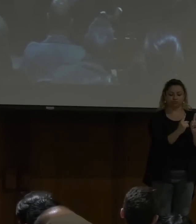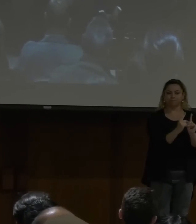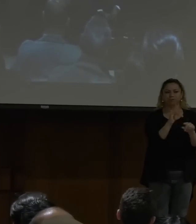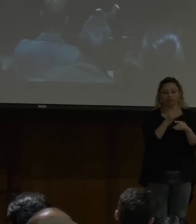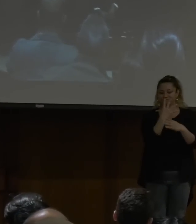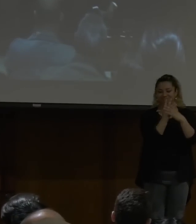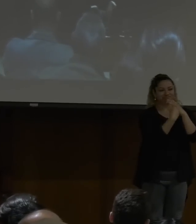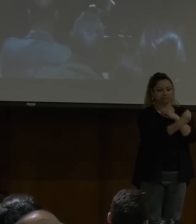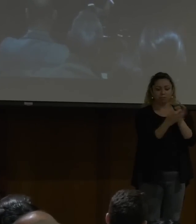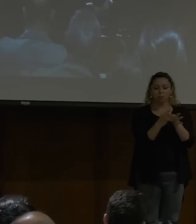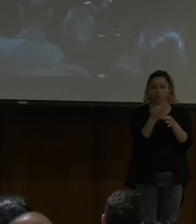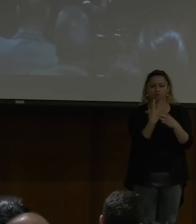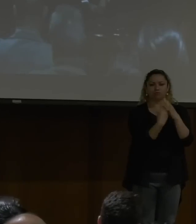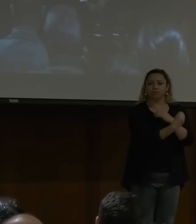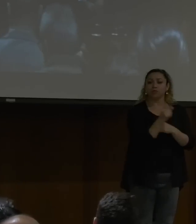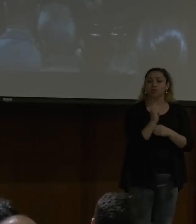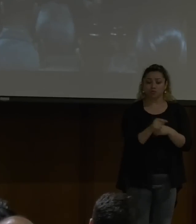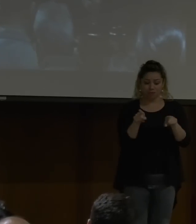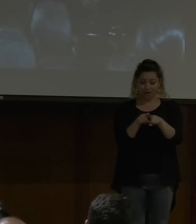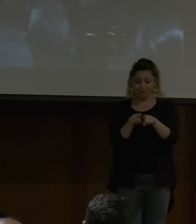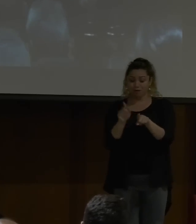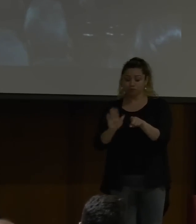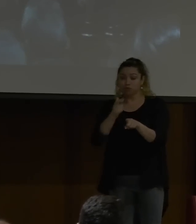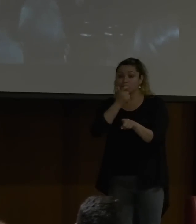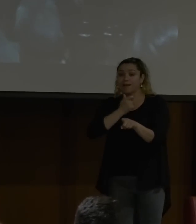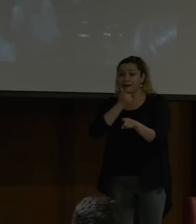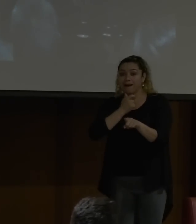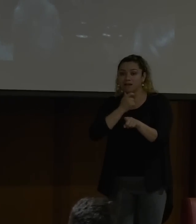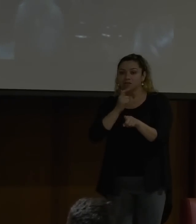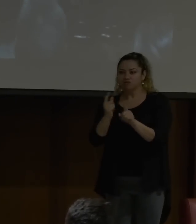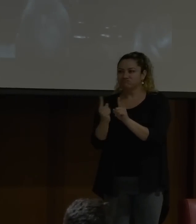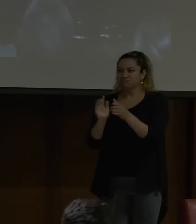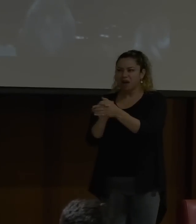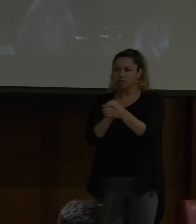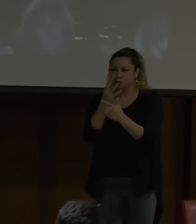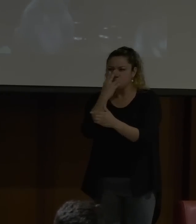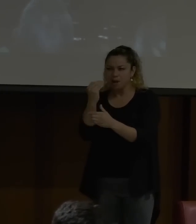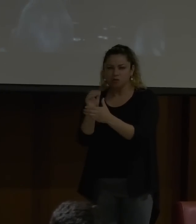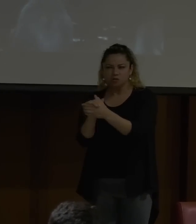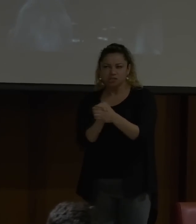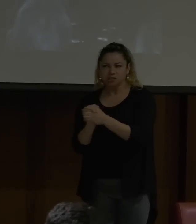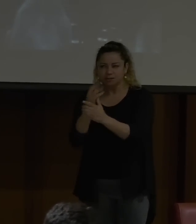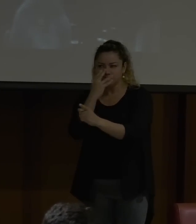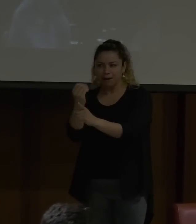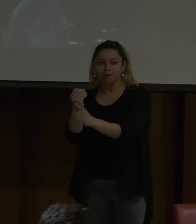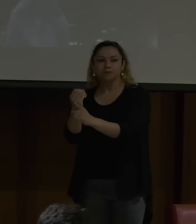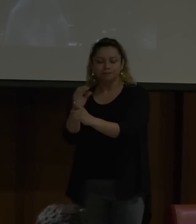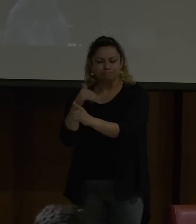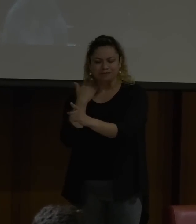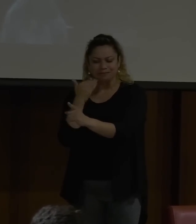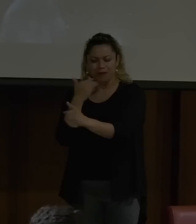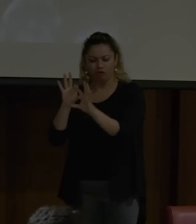Tocaimo luego de que David, el hermano que le seguía a Leandro, se relacionara con unos maleantes de la región. El último día de